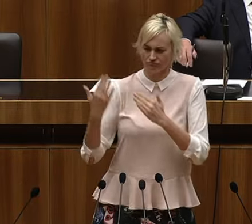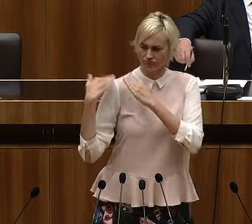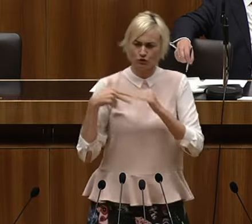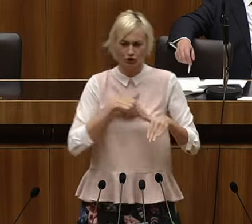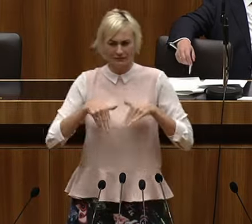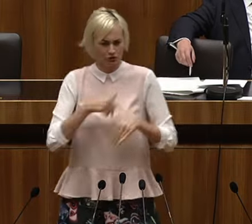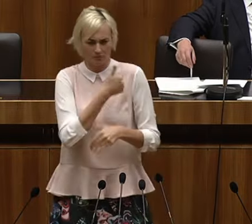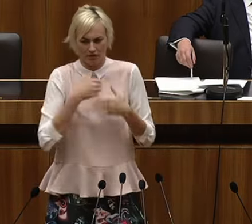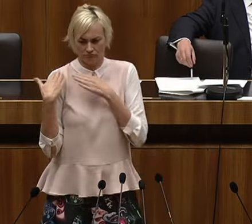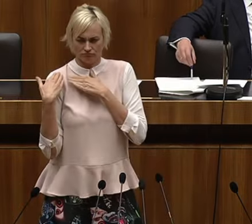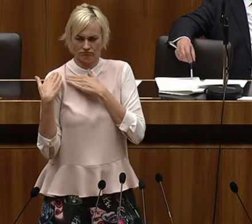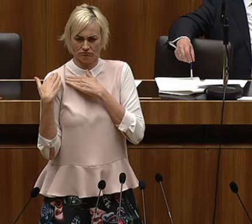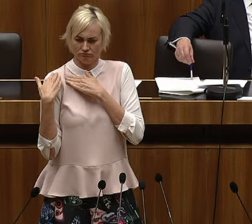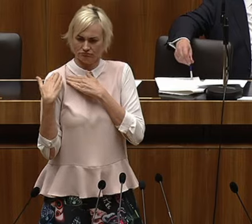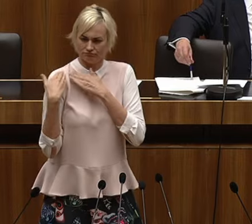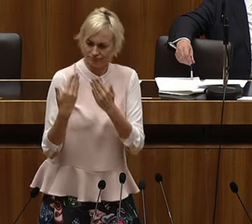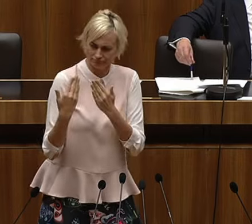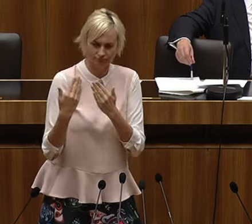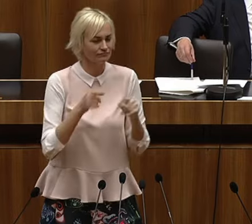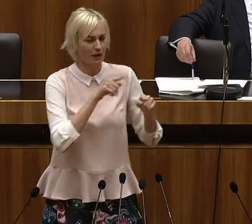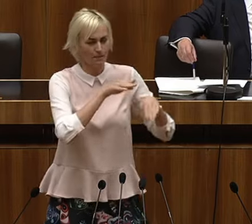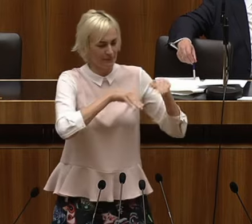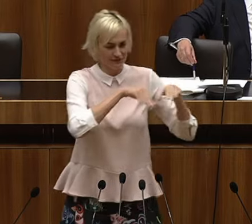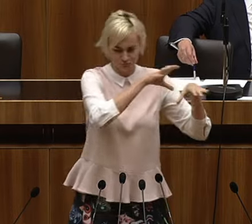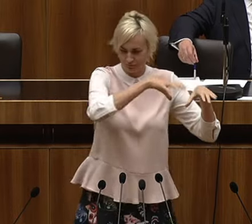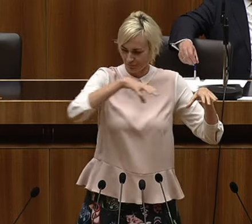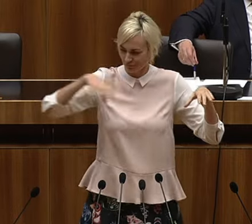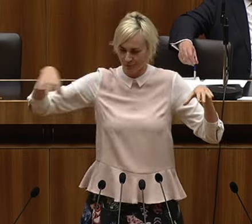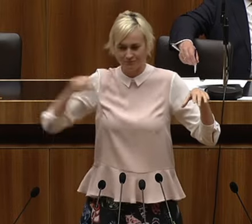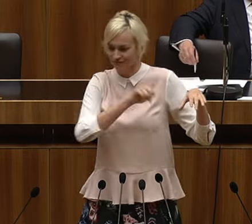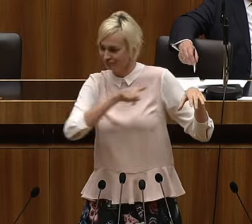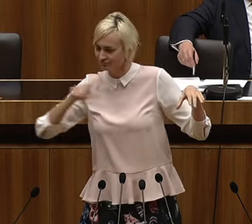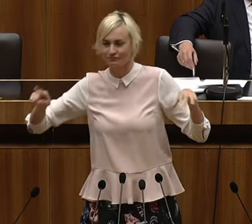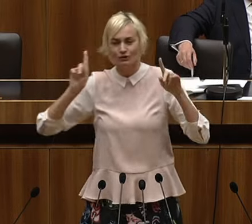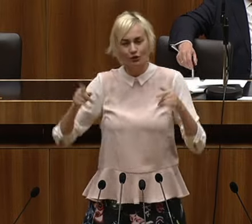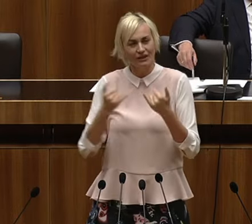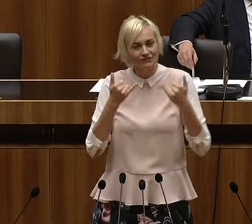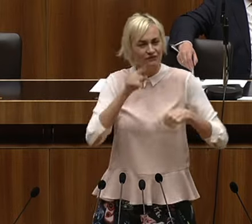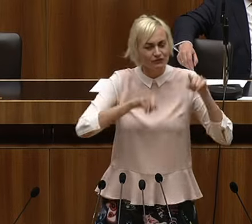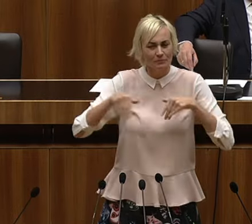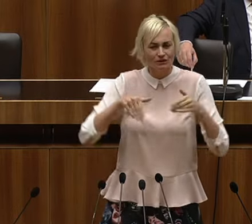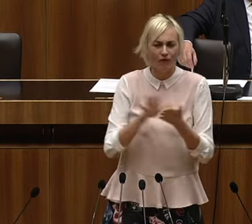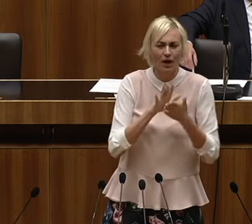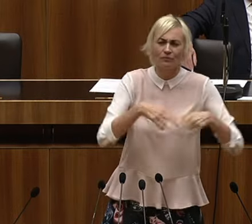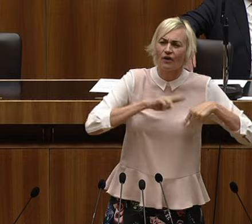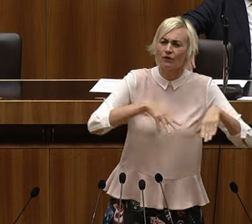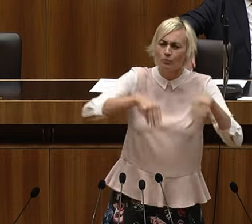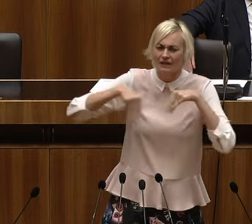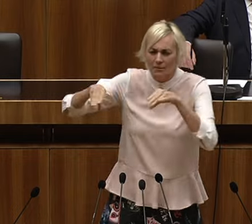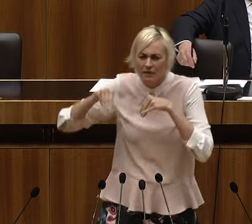dass das Sozialministerium auf der einen Seite und alle anderen Ministerien eine Verantwortung